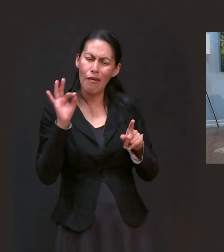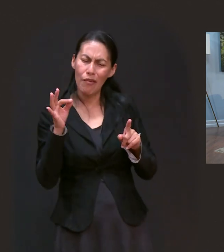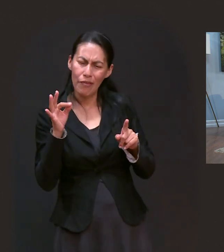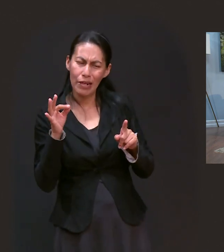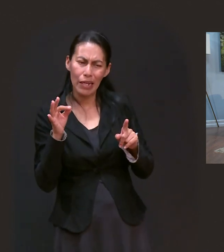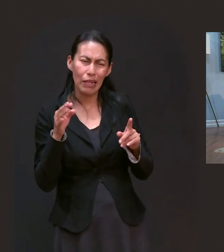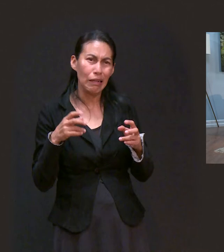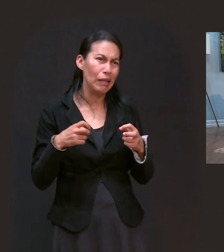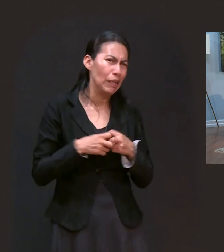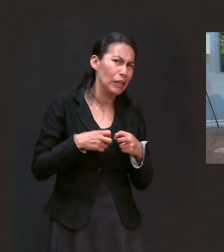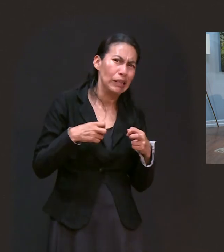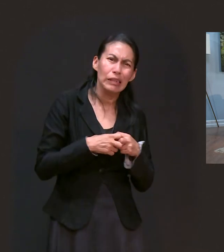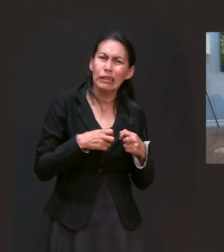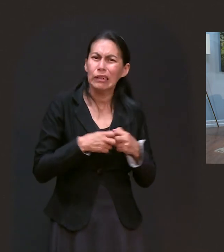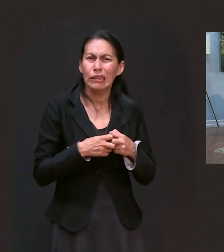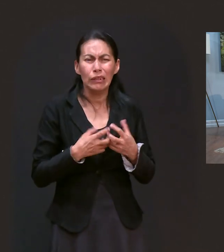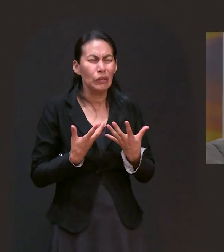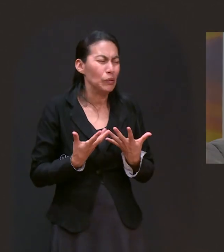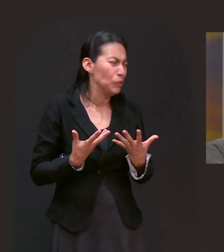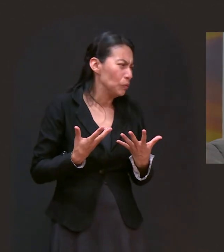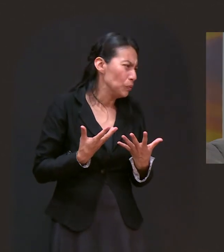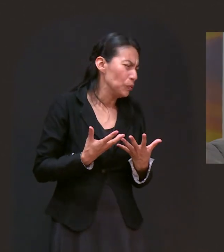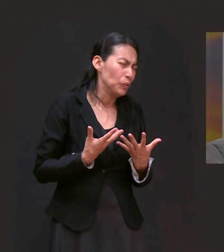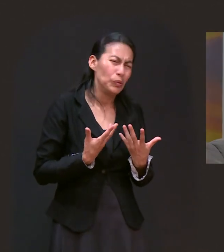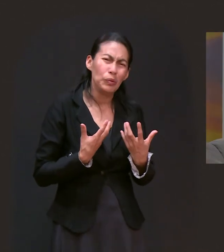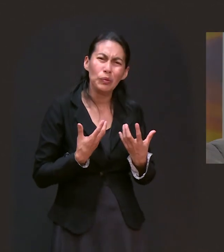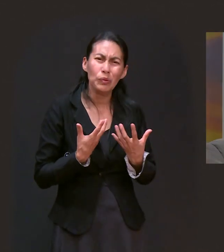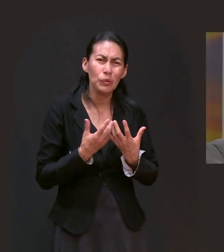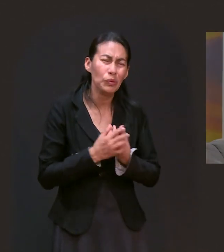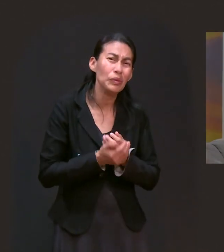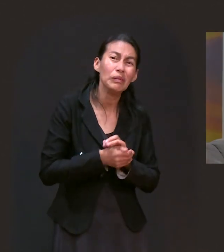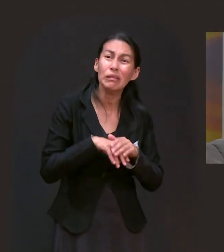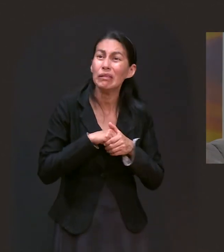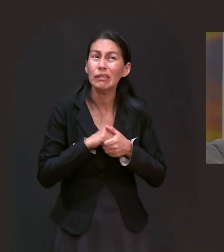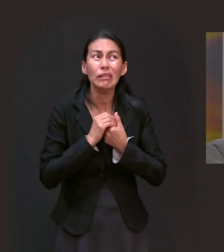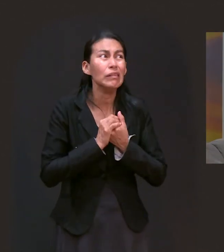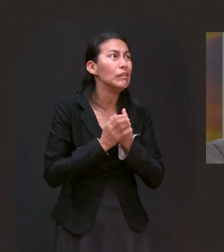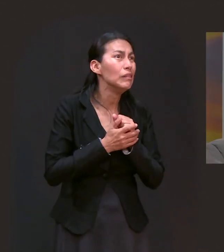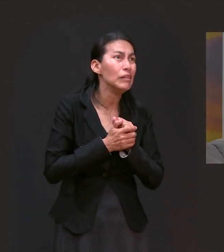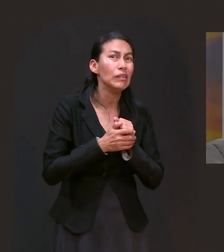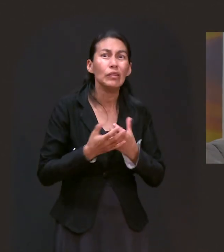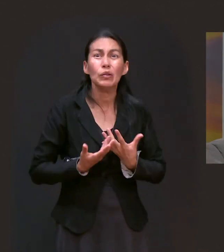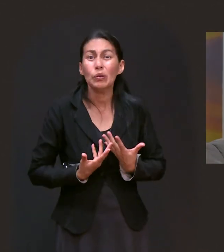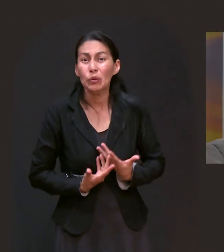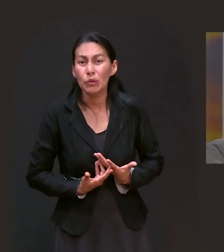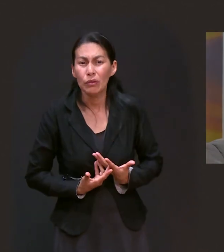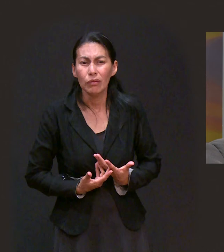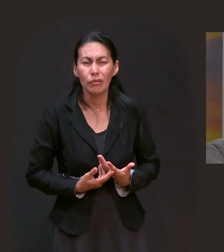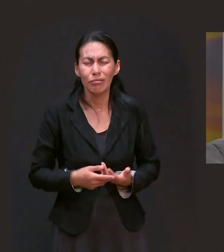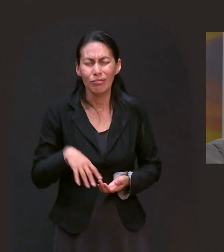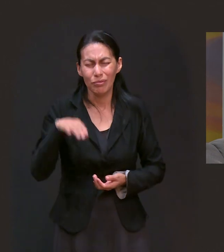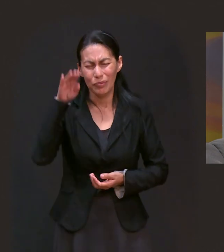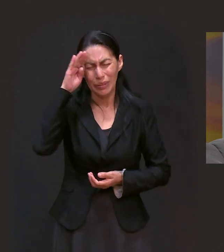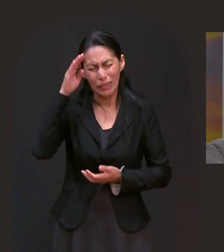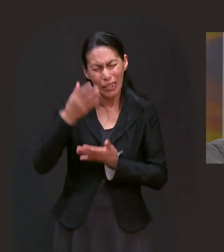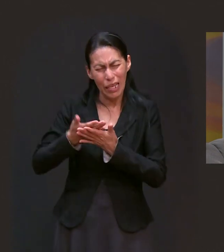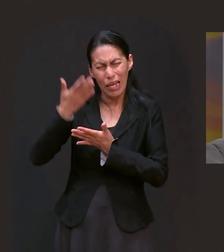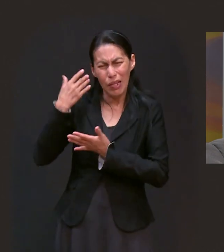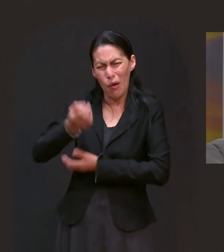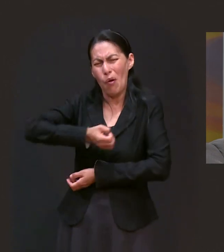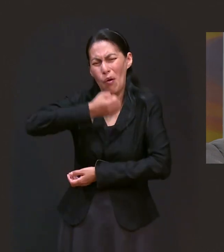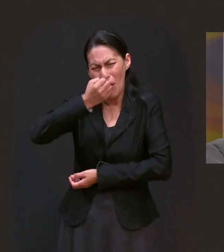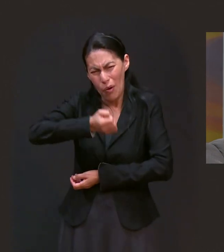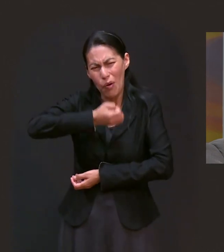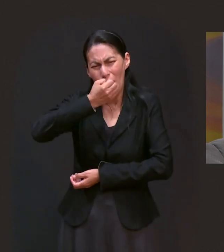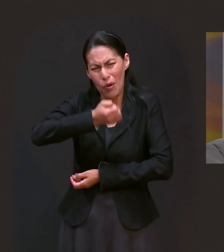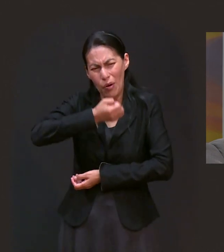pasaron todas estas cosas y mucha ansiedad mucho ciudado durando y realmente ahí dije tanto estuvo orando que ahora tengo que actuar